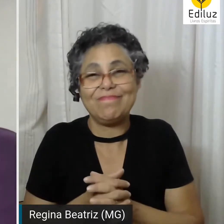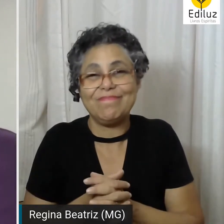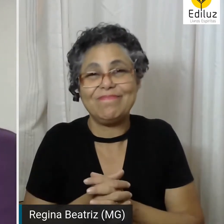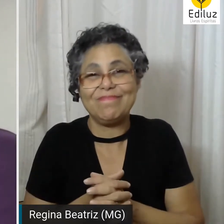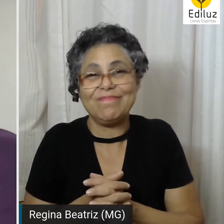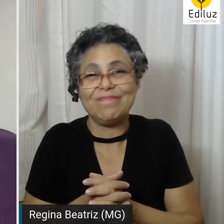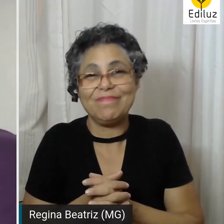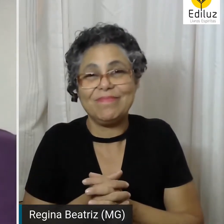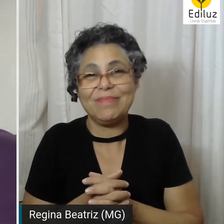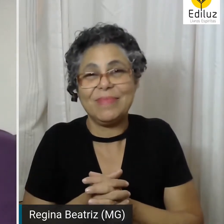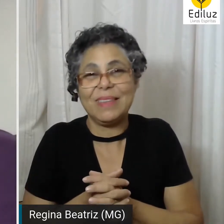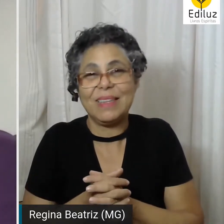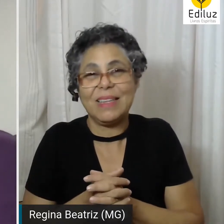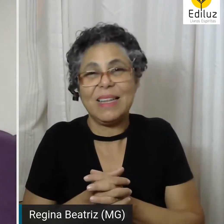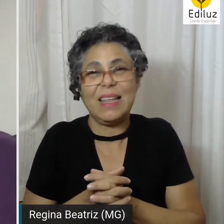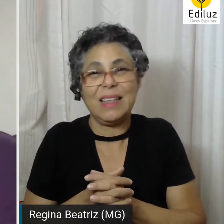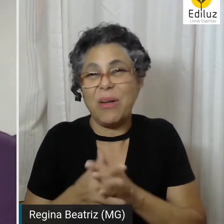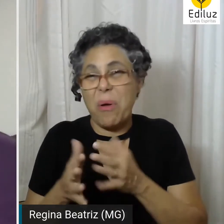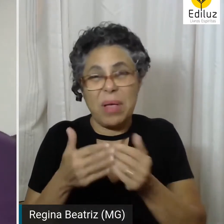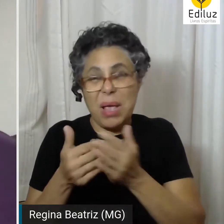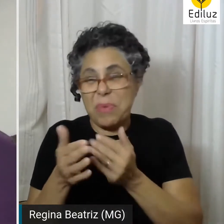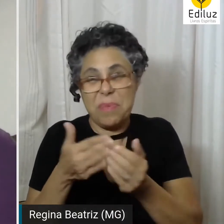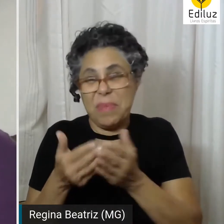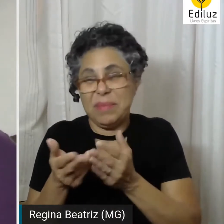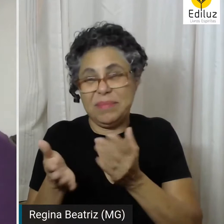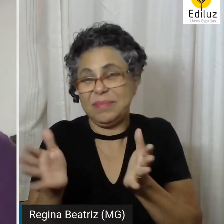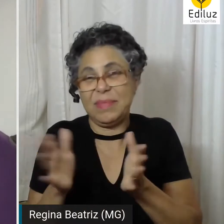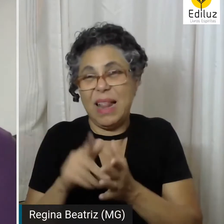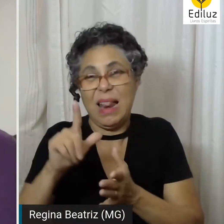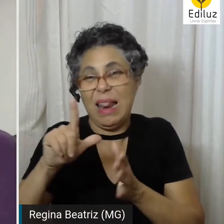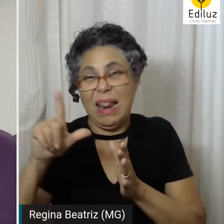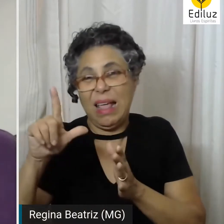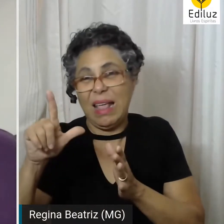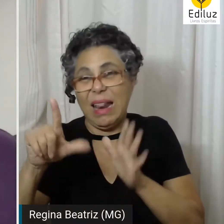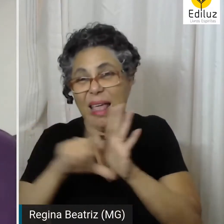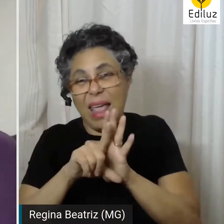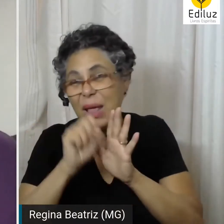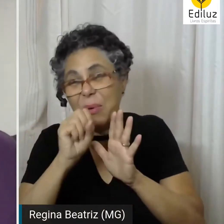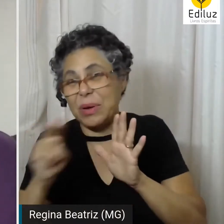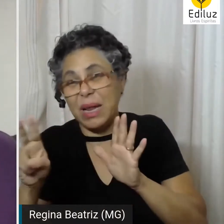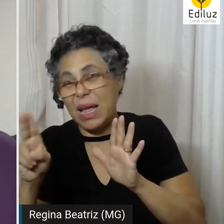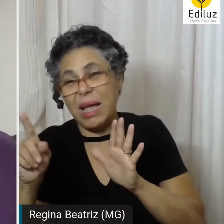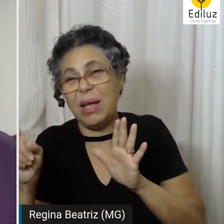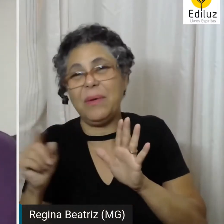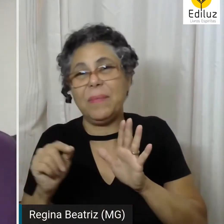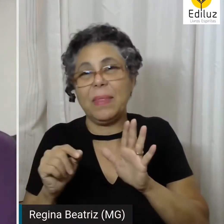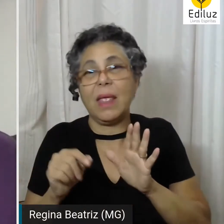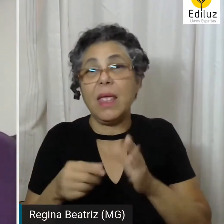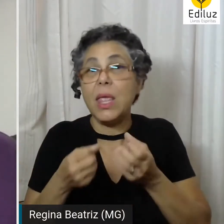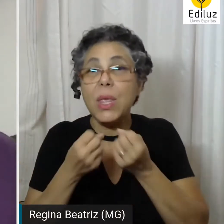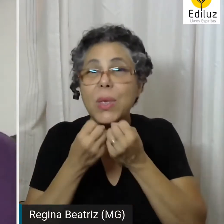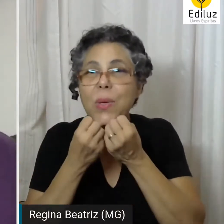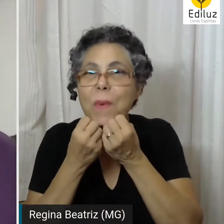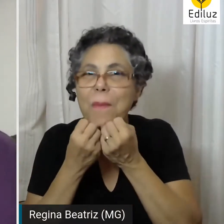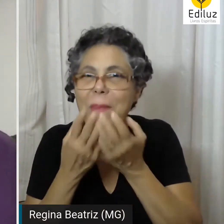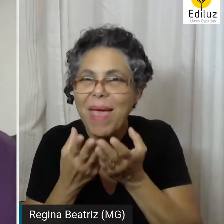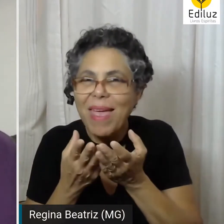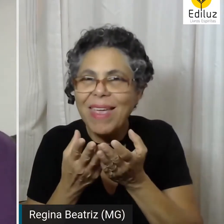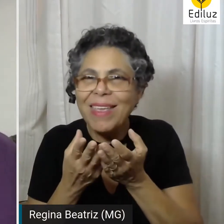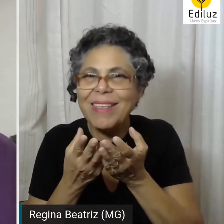e friso legais e ilegais. A benevolência está naquele que muitas vezes ao nosso